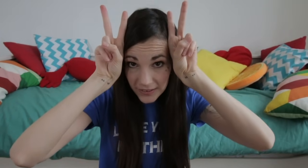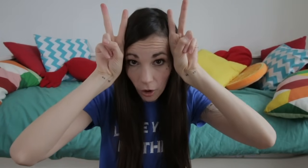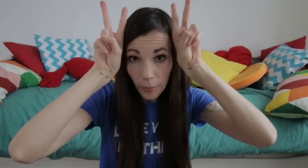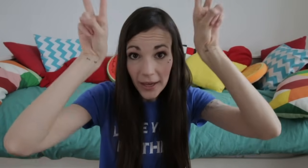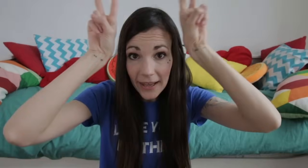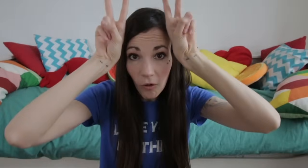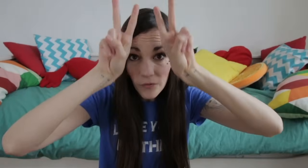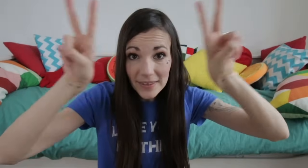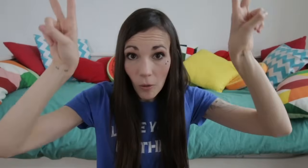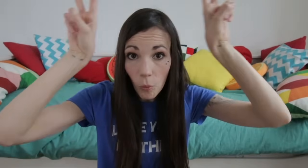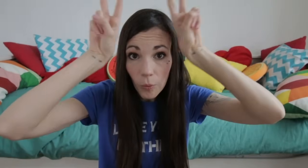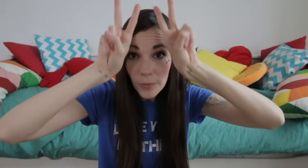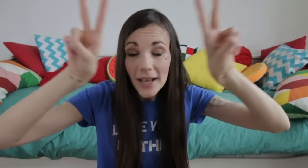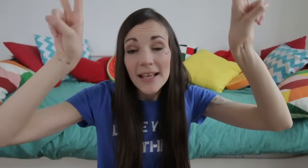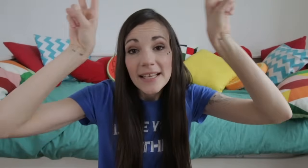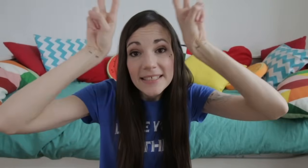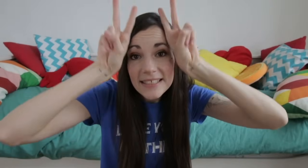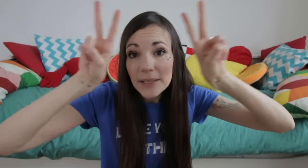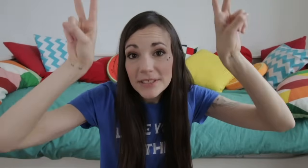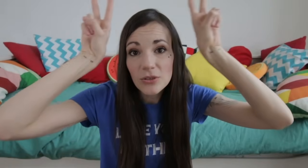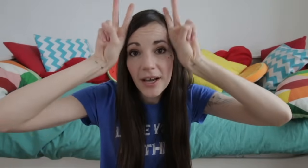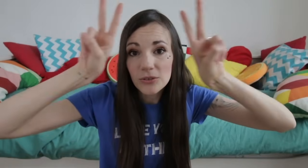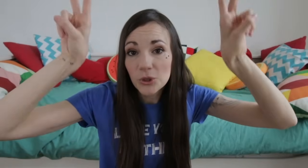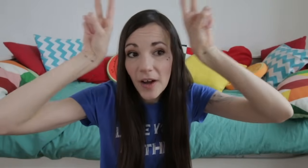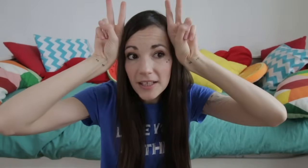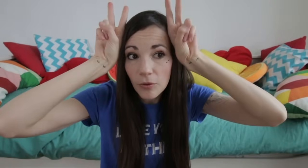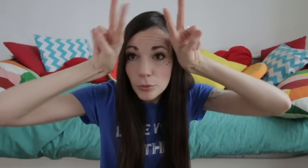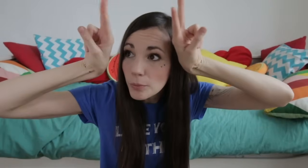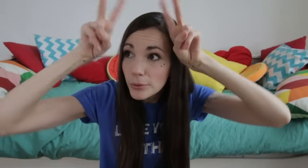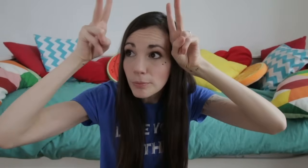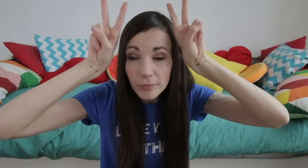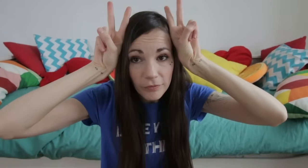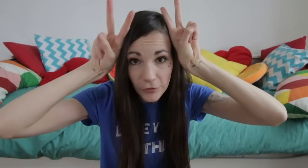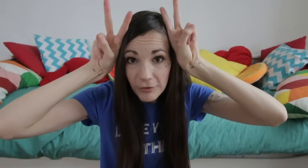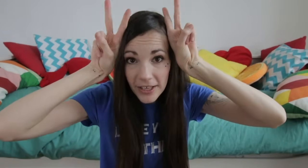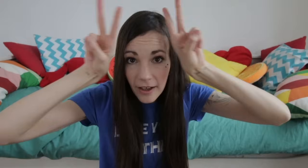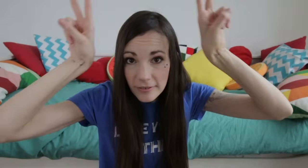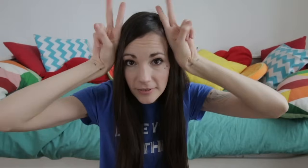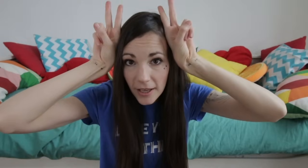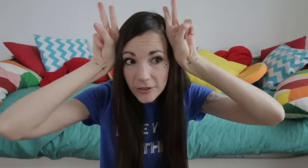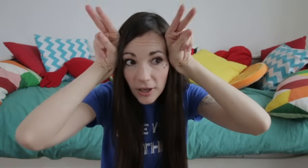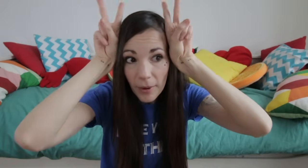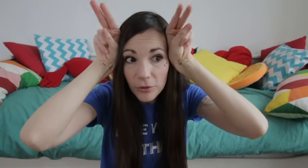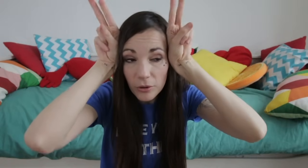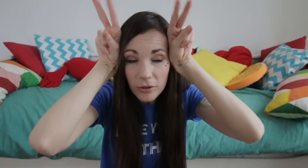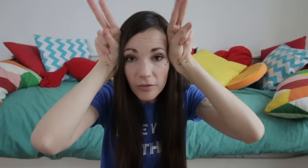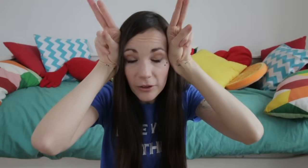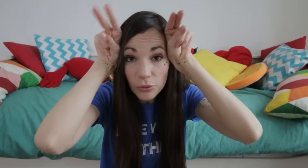des tempes et on fait des ronds. C'est les petites oreilles du cheval qui font pouc pouc. Vous les voyez, hein ? Elles sont capables de faire du